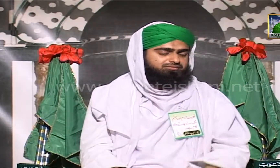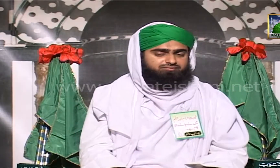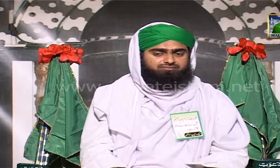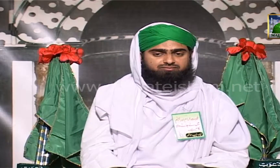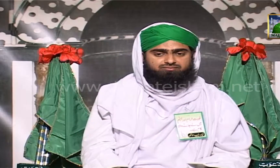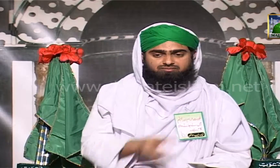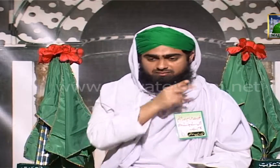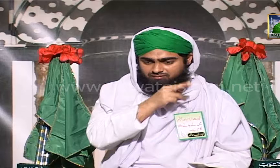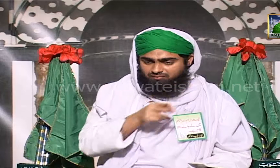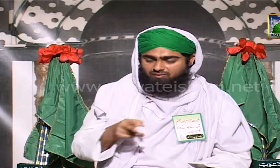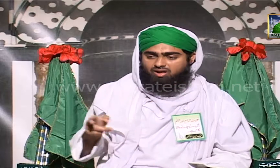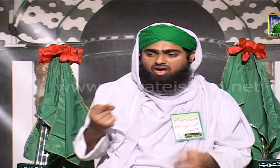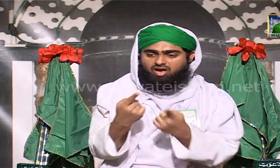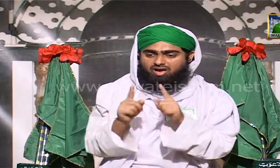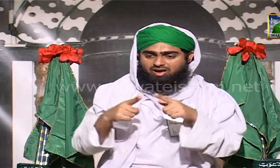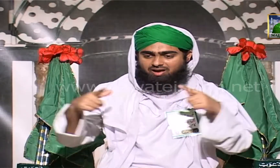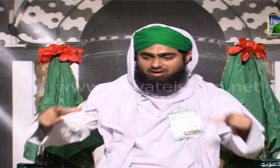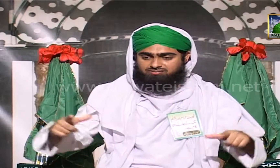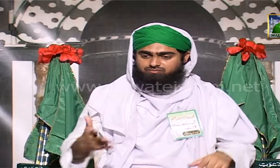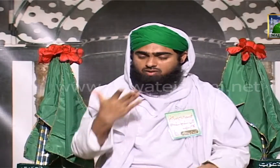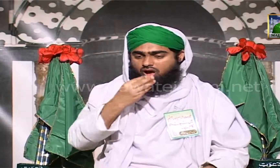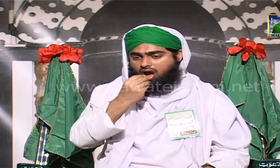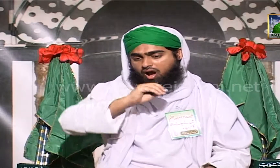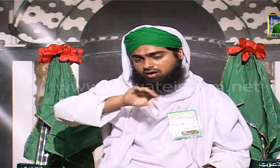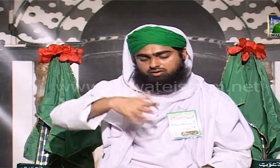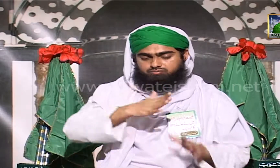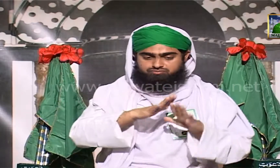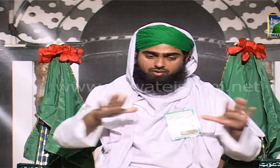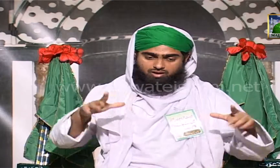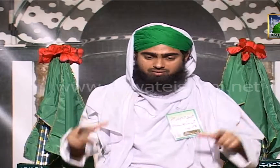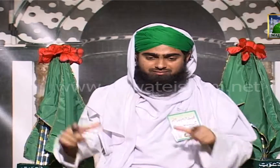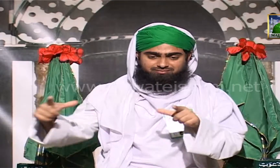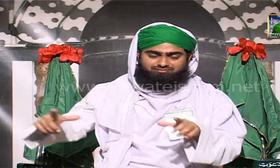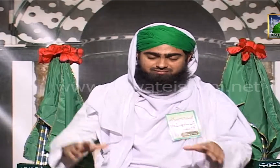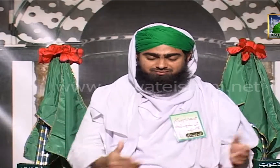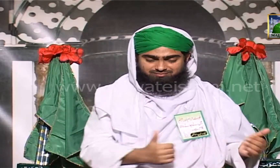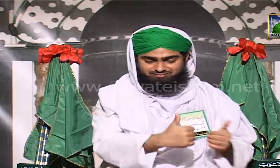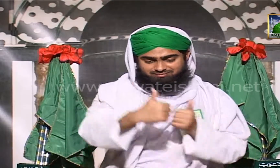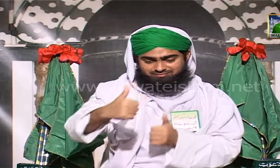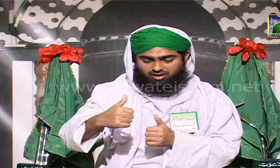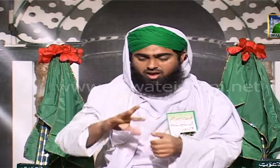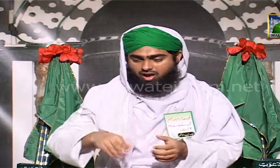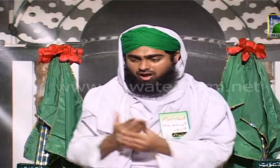گئے، وہاں کھانا تیار تھا اور انہوں نے اپنے ہاتھ سے مجھے نوالے بھر بھر کے